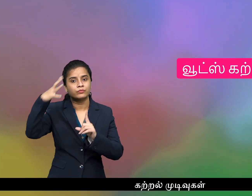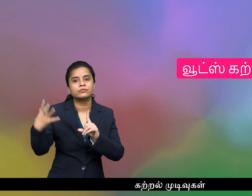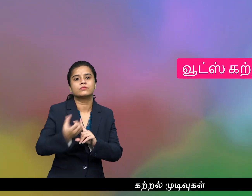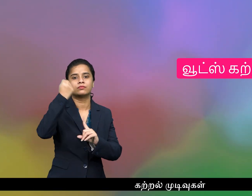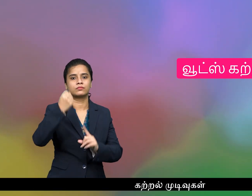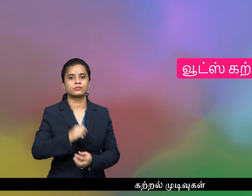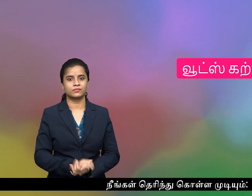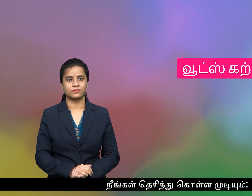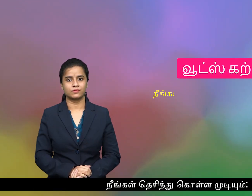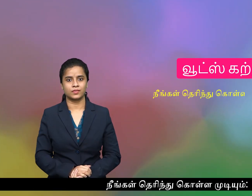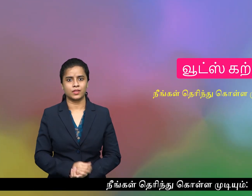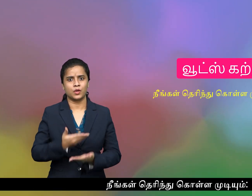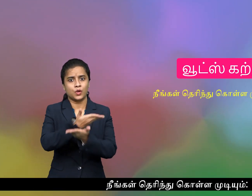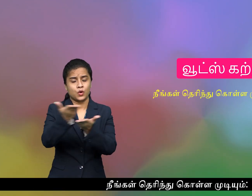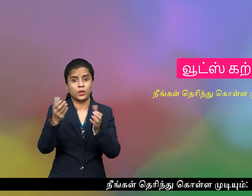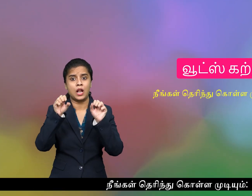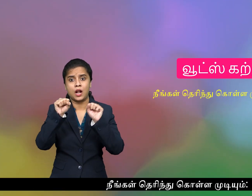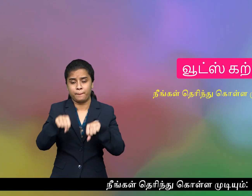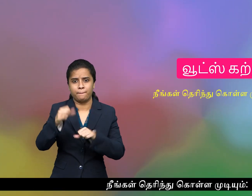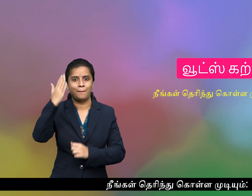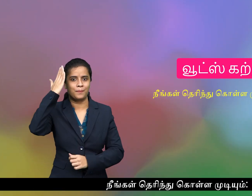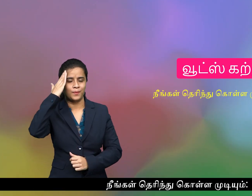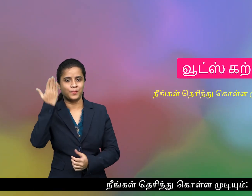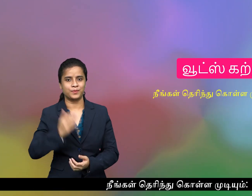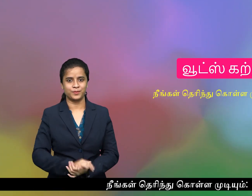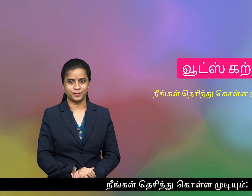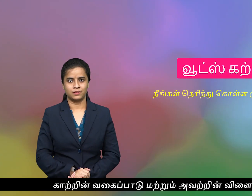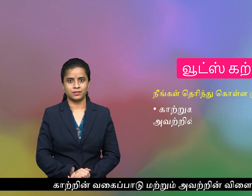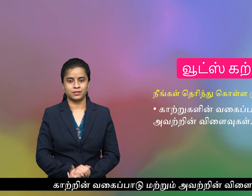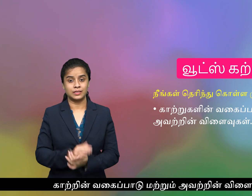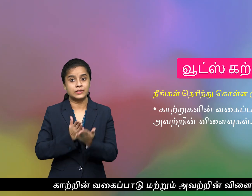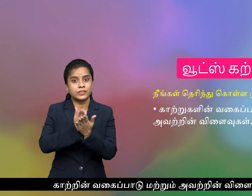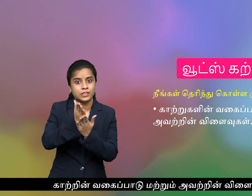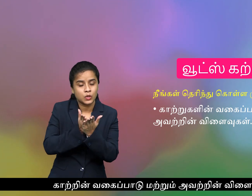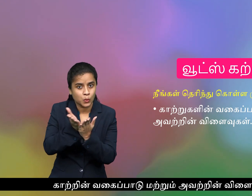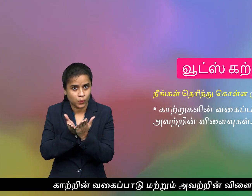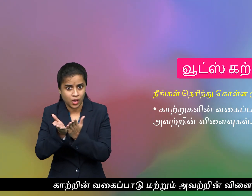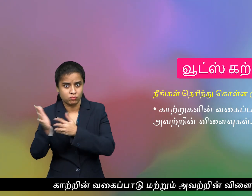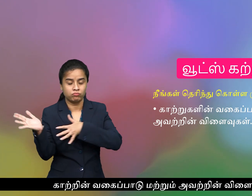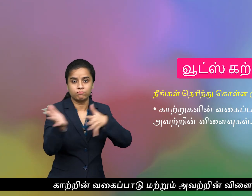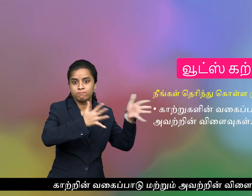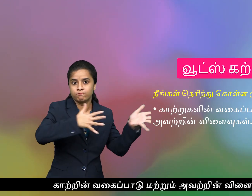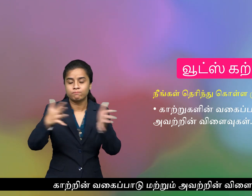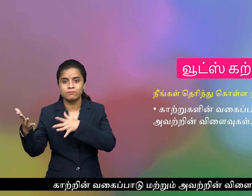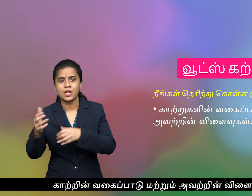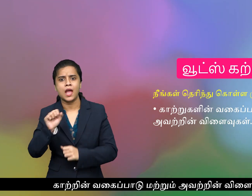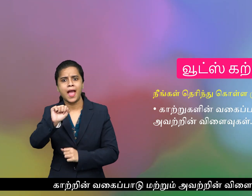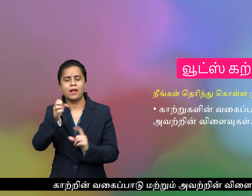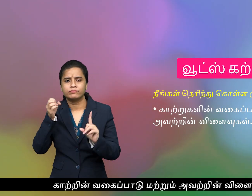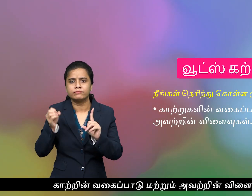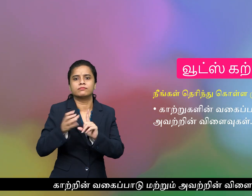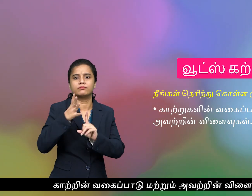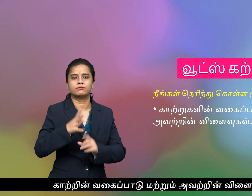கற்றுக்கொள்வீர்கள். நீங்கள் இதை பற்றி தெரிந்து கொள்வீர்கள். காற்றின் வகைப்பாடு மற்றும் அவற்றின் விளைவுகள்,